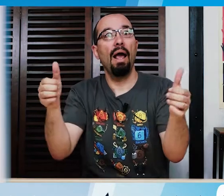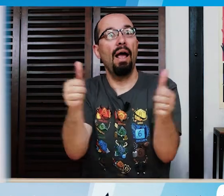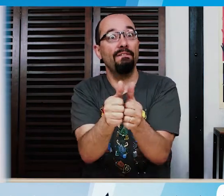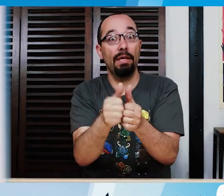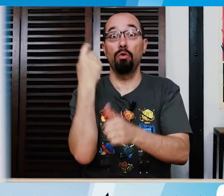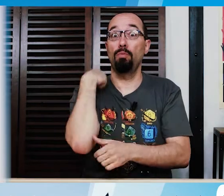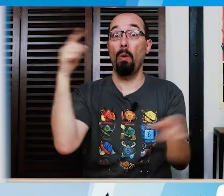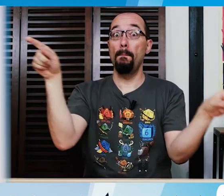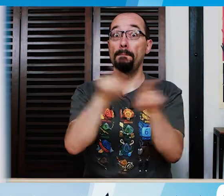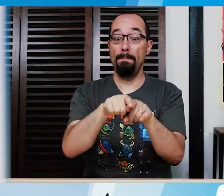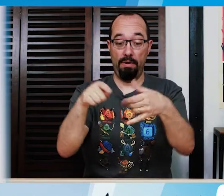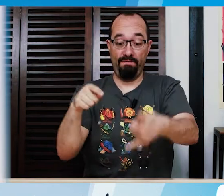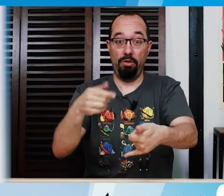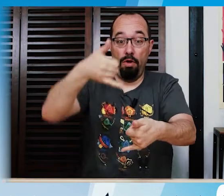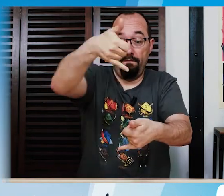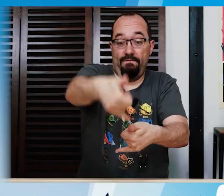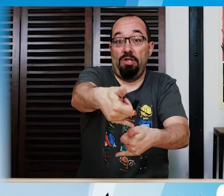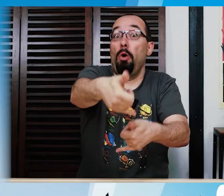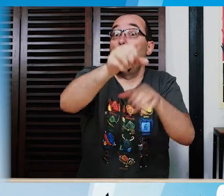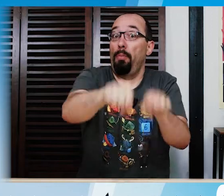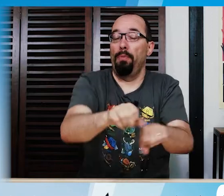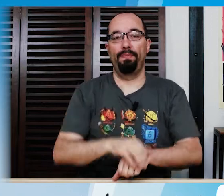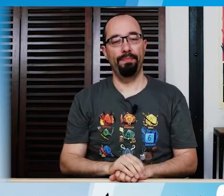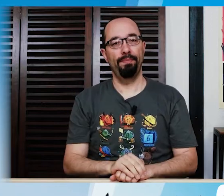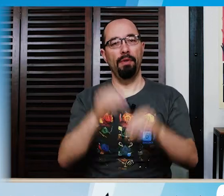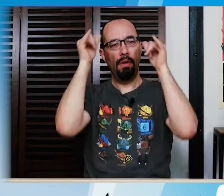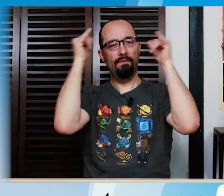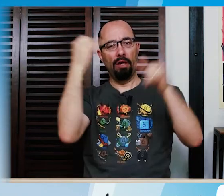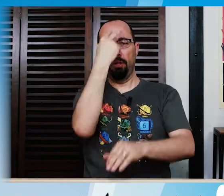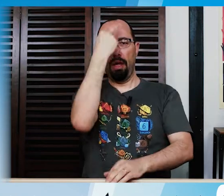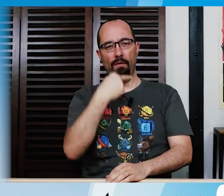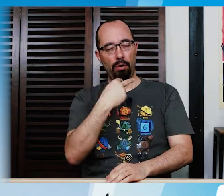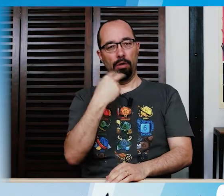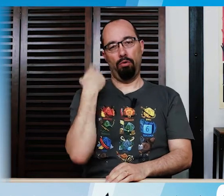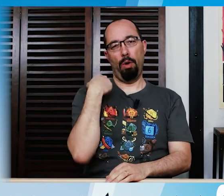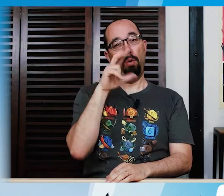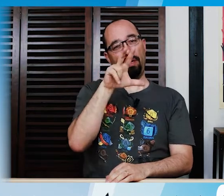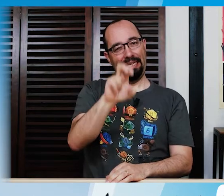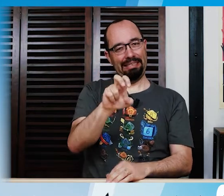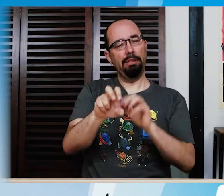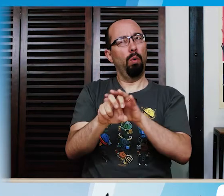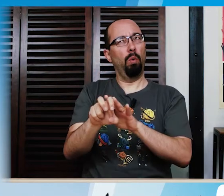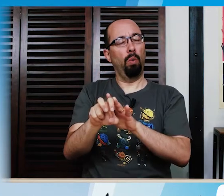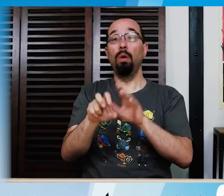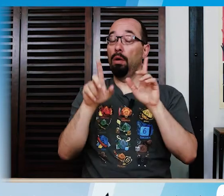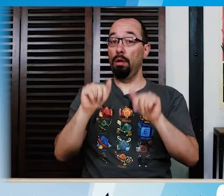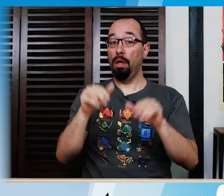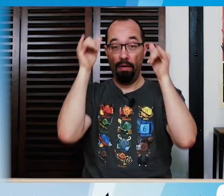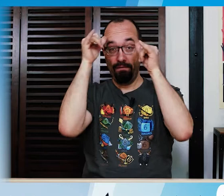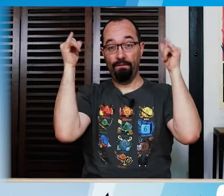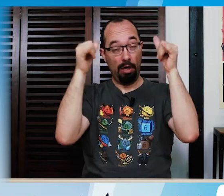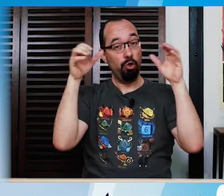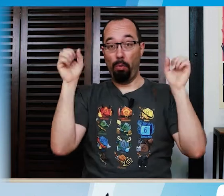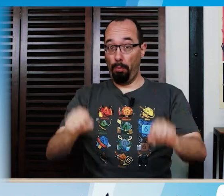numéro que celui de la vache acrobate. Vache aveugle, X en relief. Insérez cette vache à l'intérieur